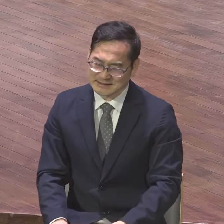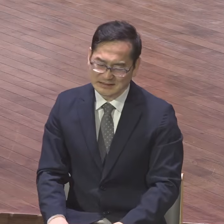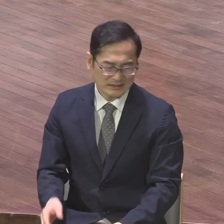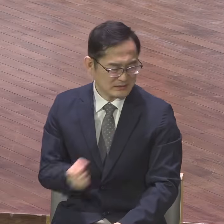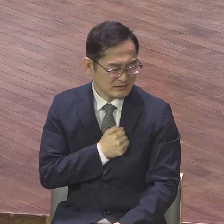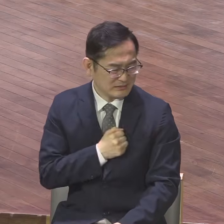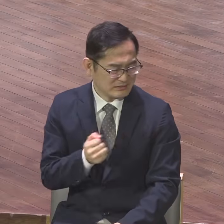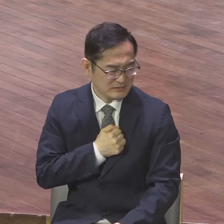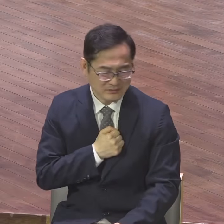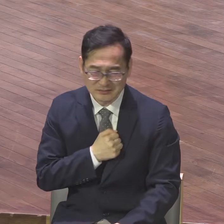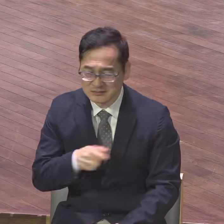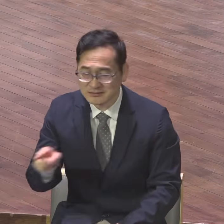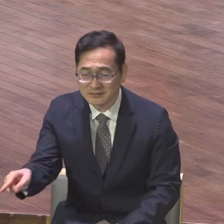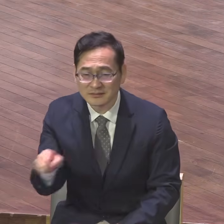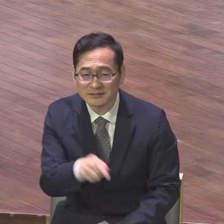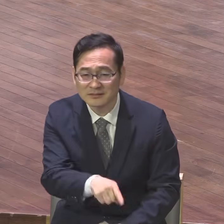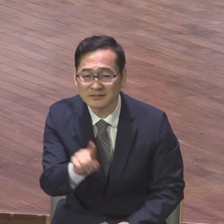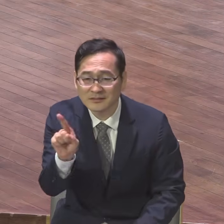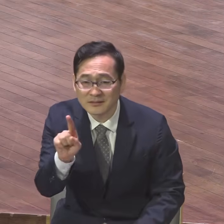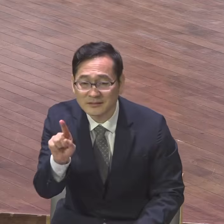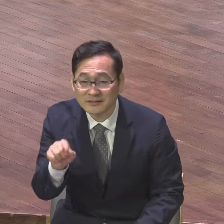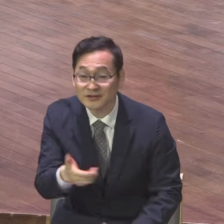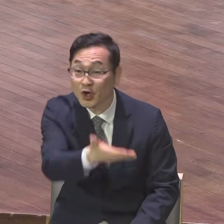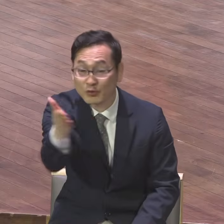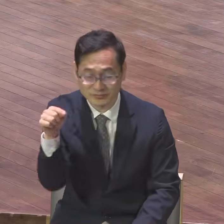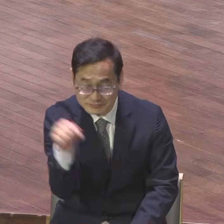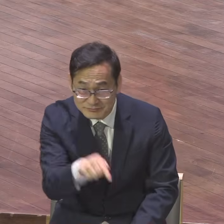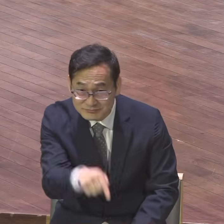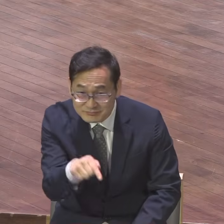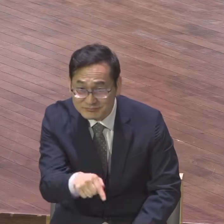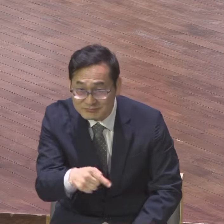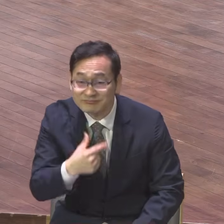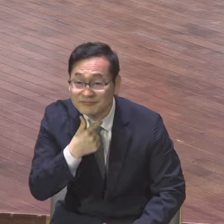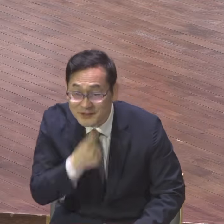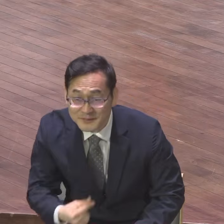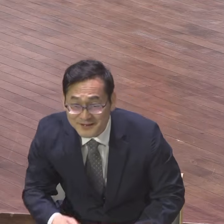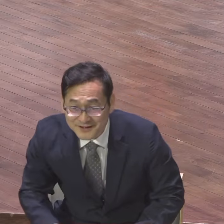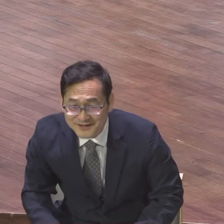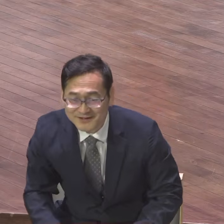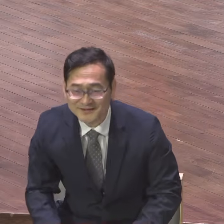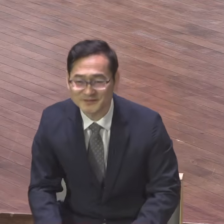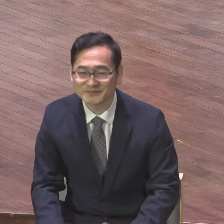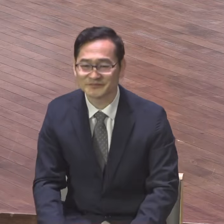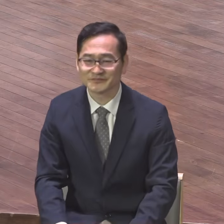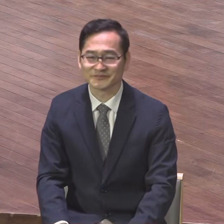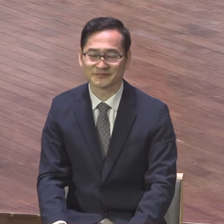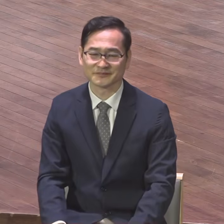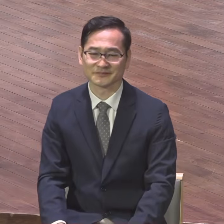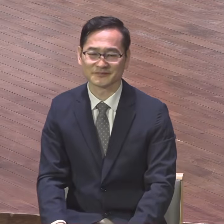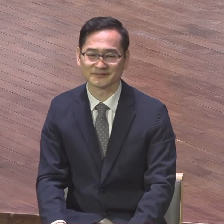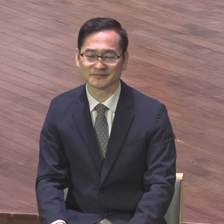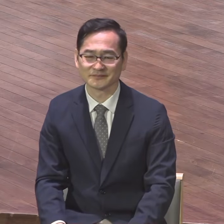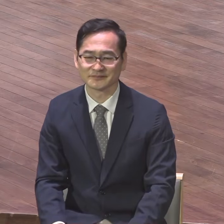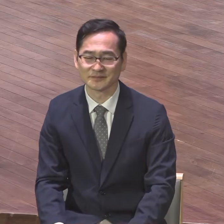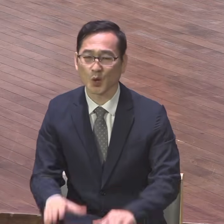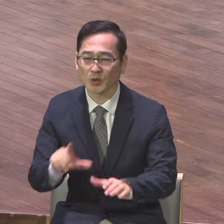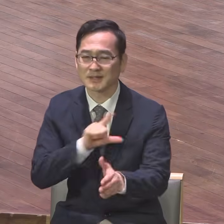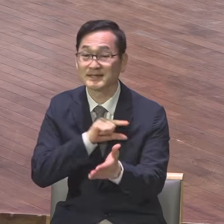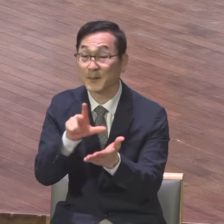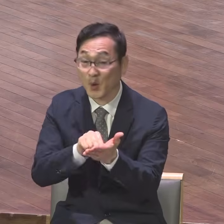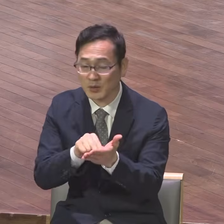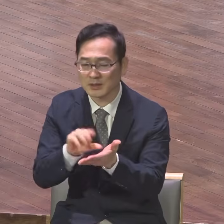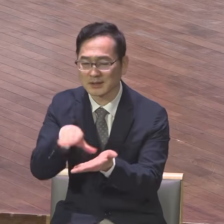모든 직분자들이 일꾼 성도 되기를 소원합니다. 오늘 말씀 제목이 그리스도